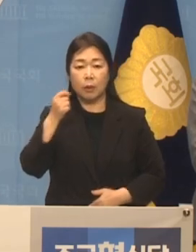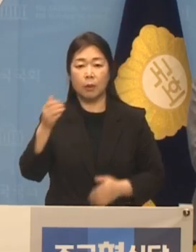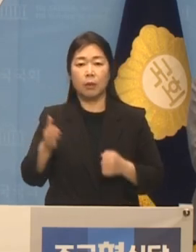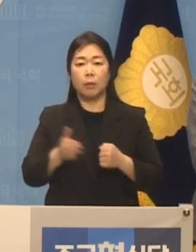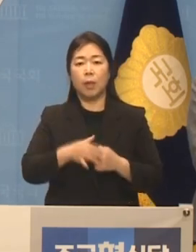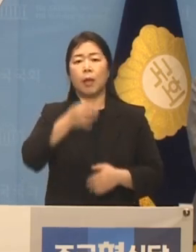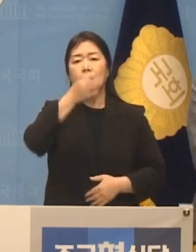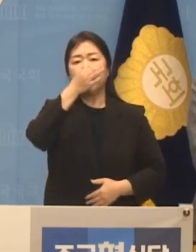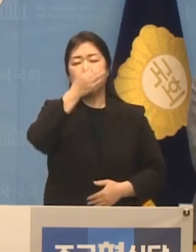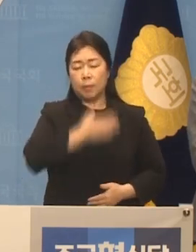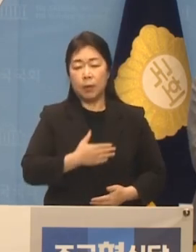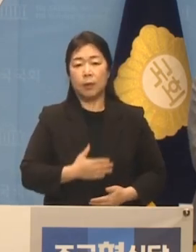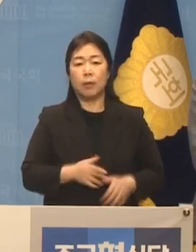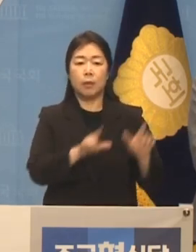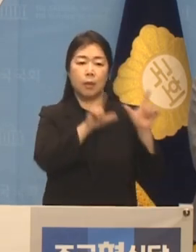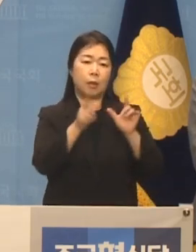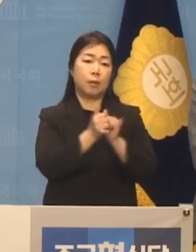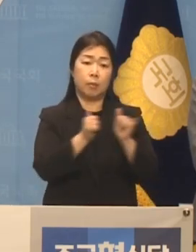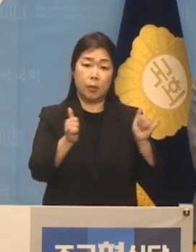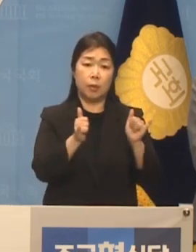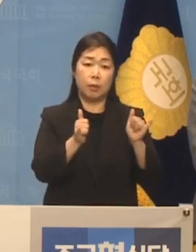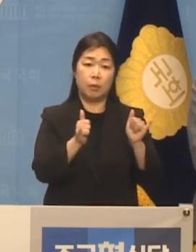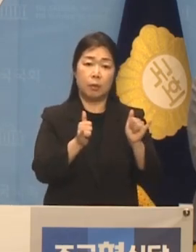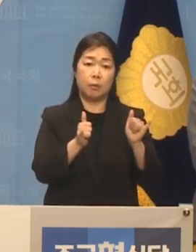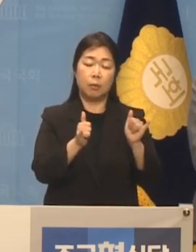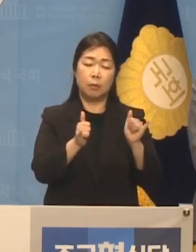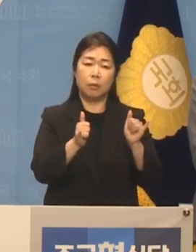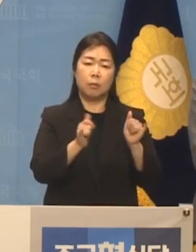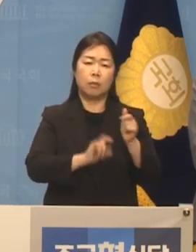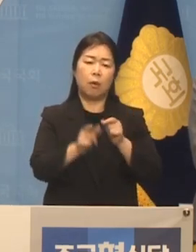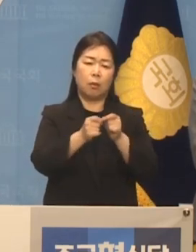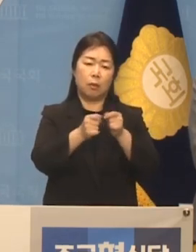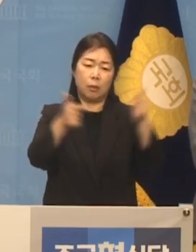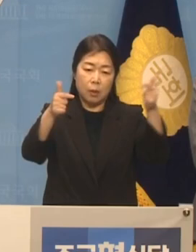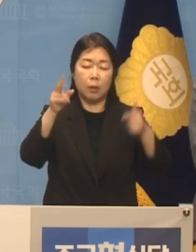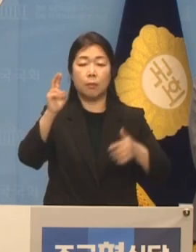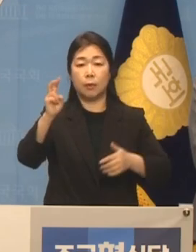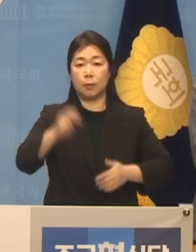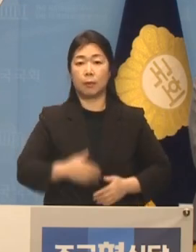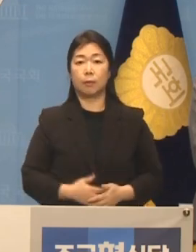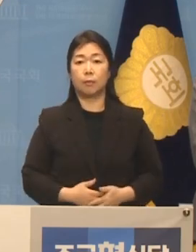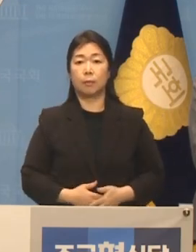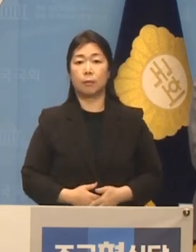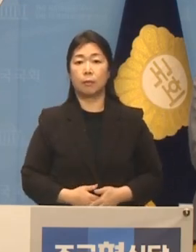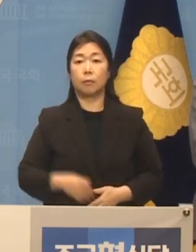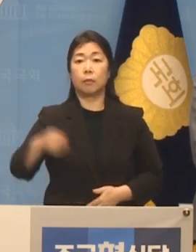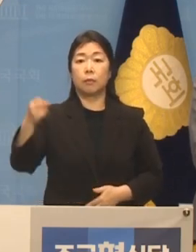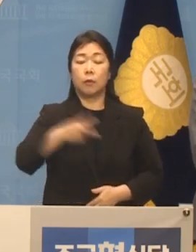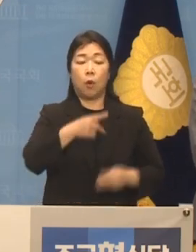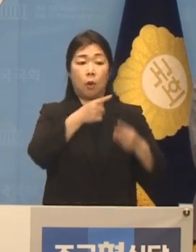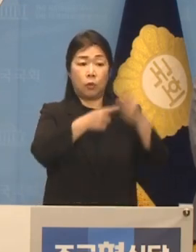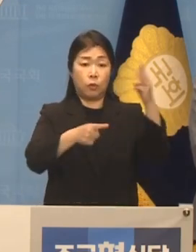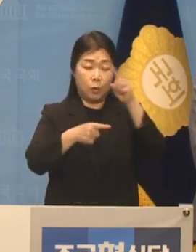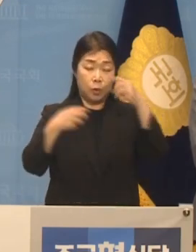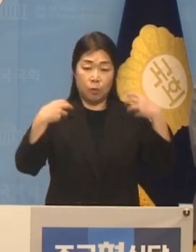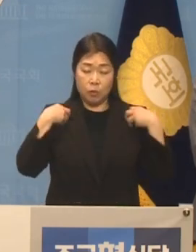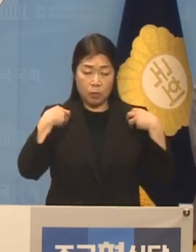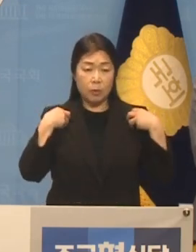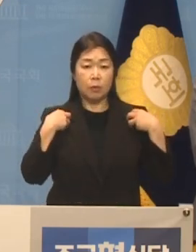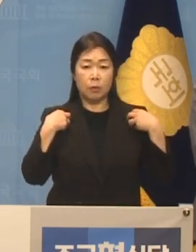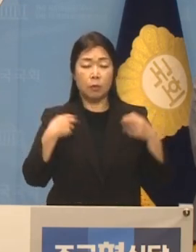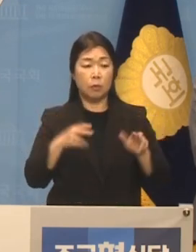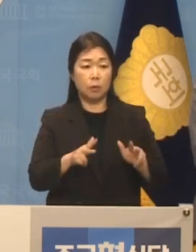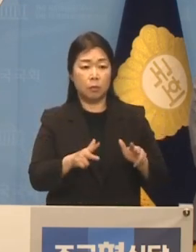힘들게 살아가는 국민들은 더더욱 늘어날 수밖에 없습니다. 더군다나 윤석열 정권은 부자들만을